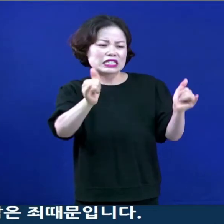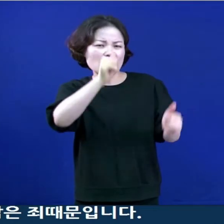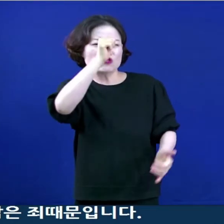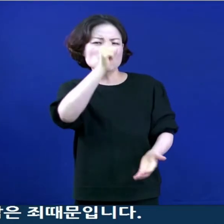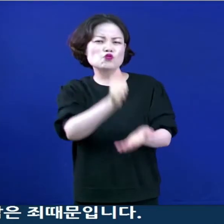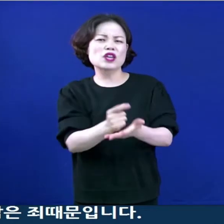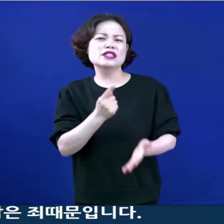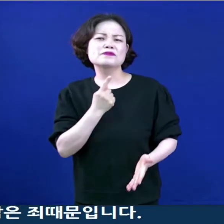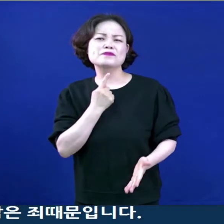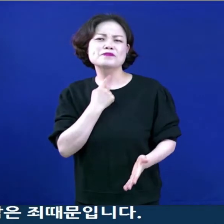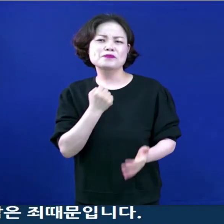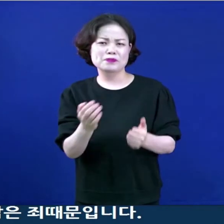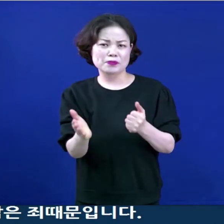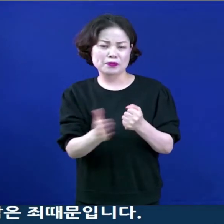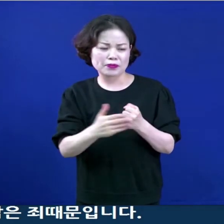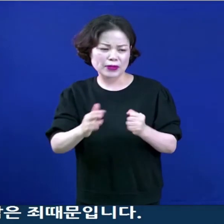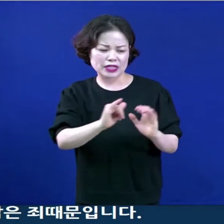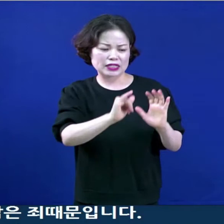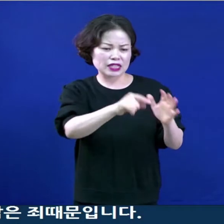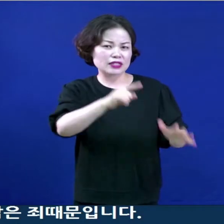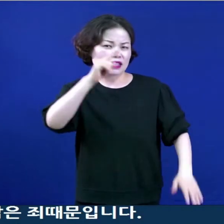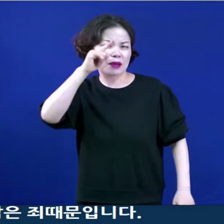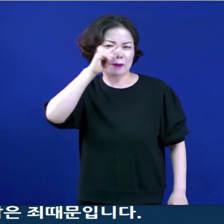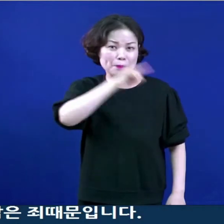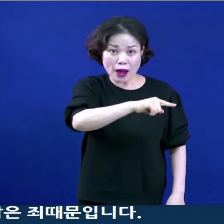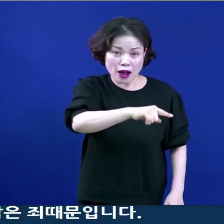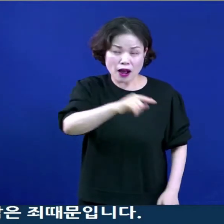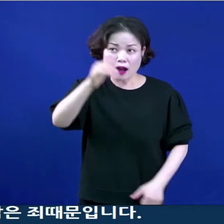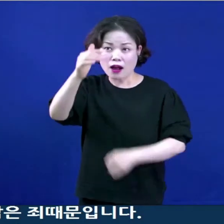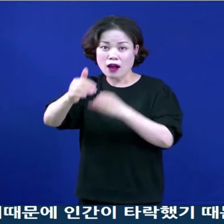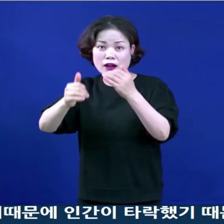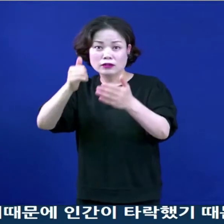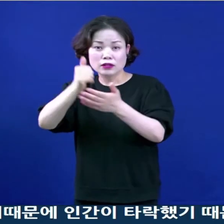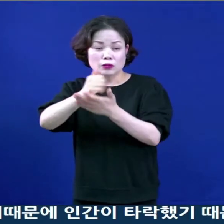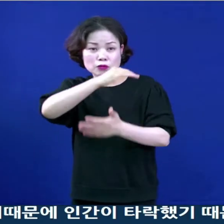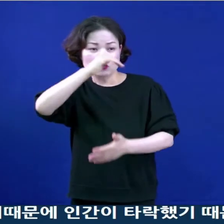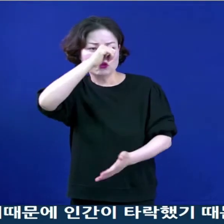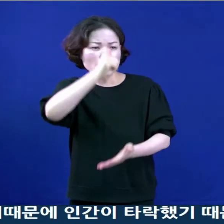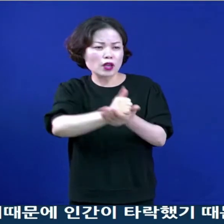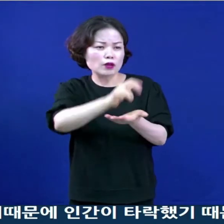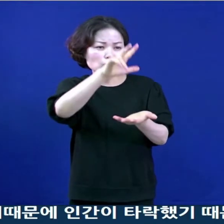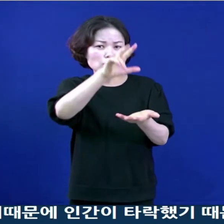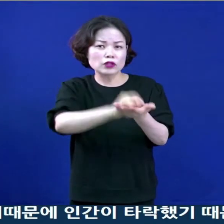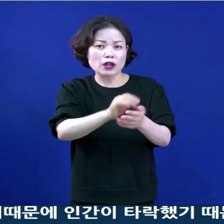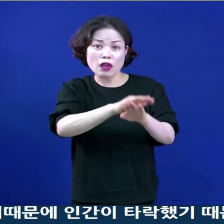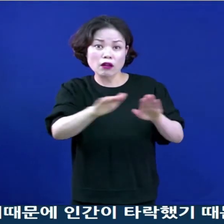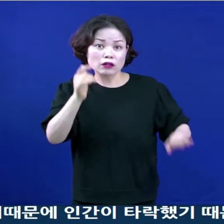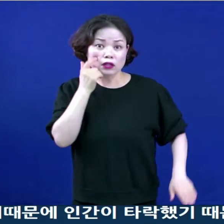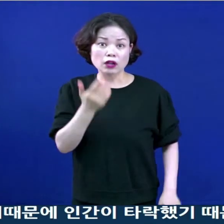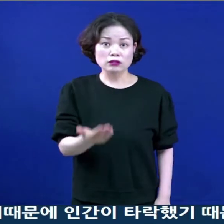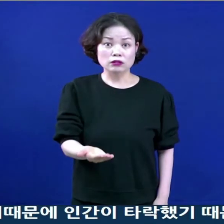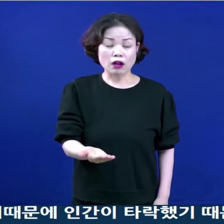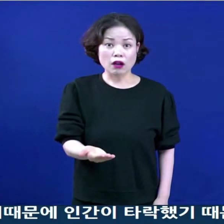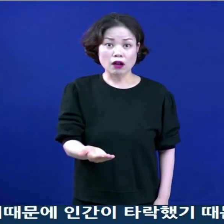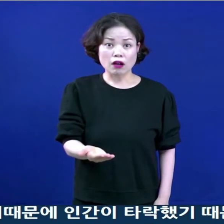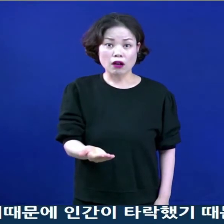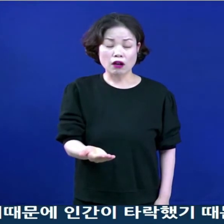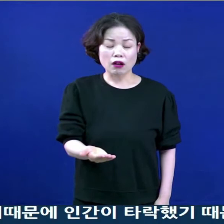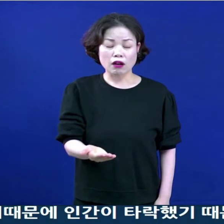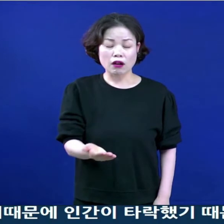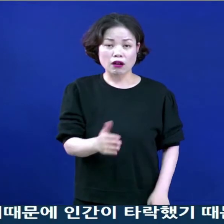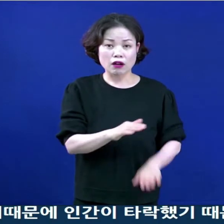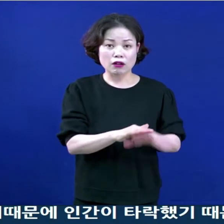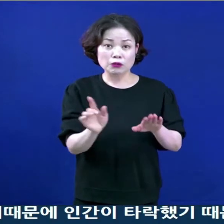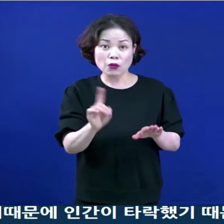죄 때문에 이 세상이 악해진 거죠. 하나님이 왜 바로 그 죄 문제를 다루시지 않느냐? 여러분, 다루시면 어떻게